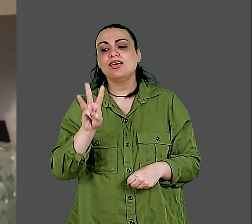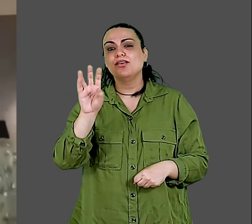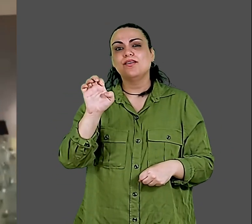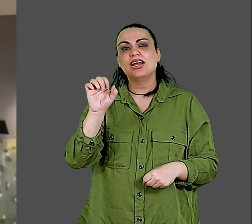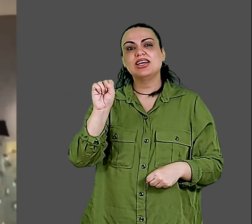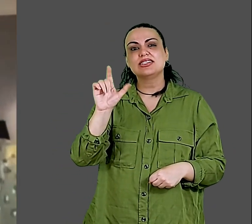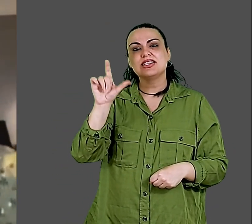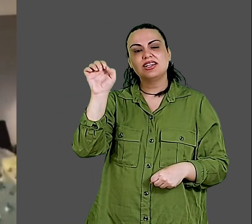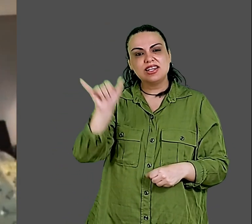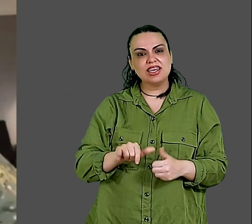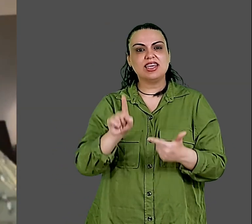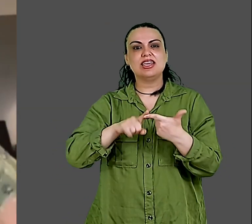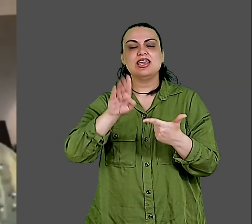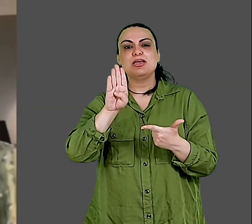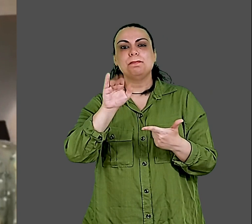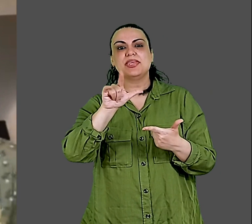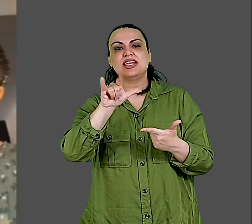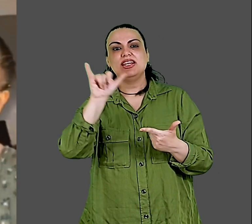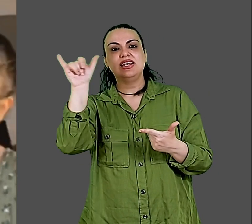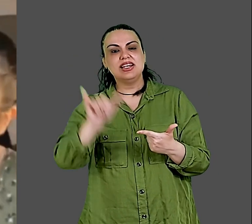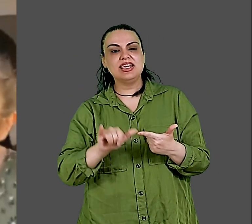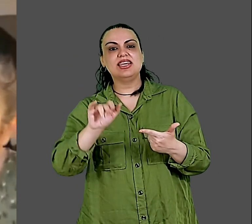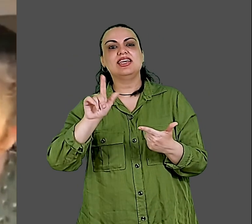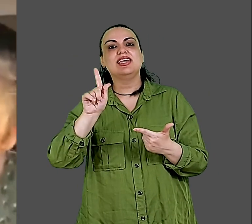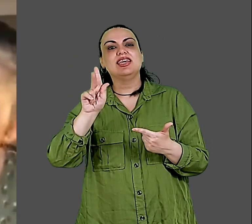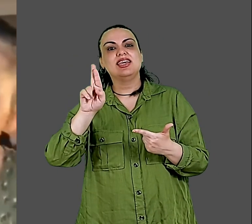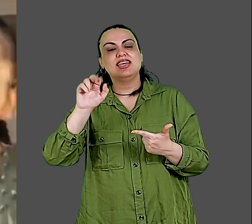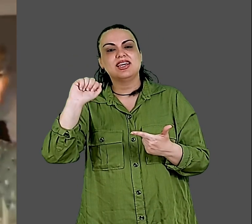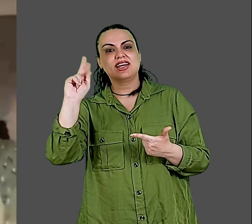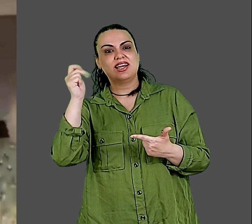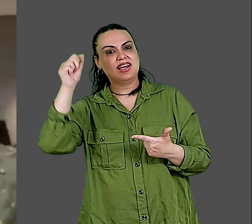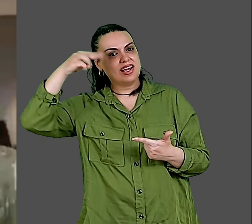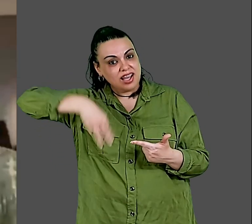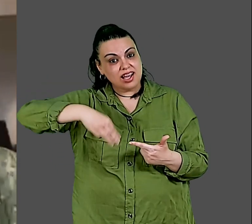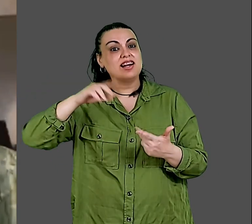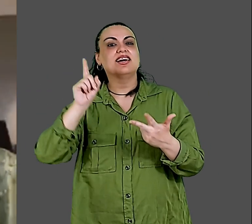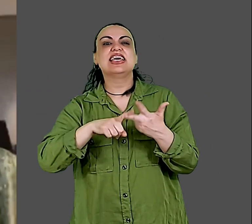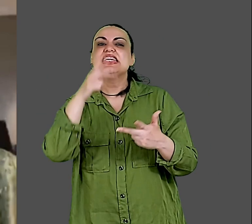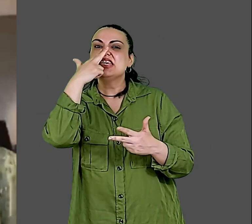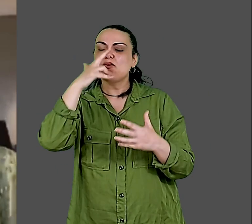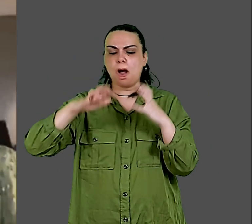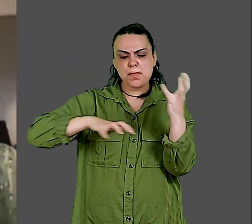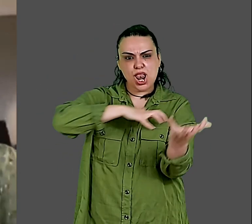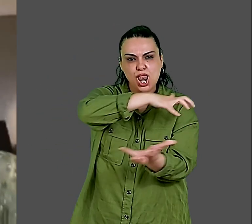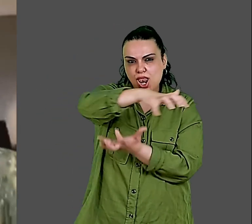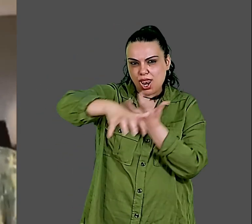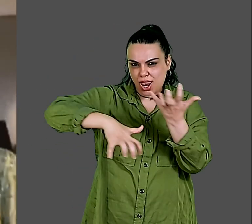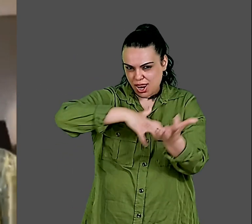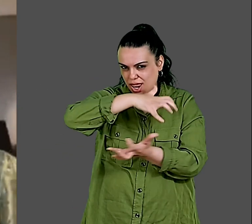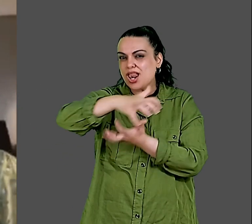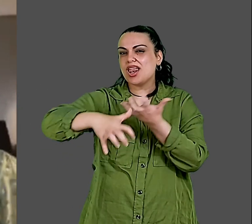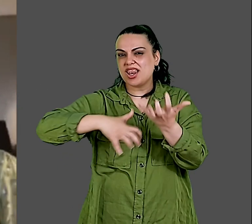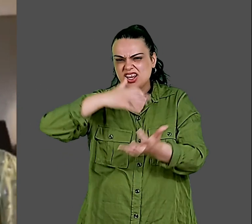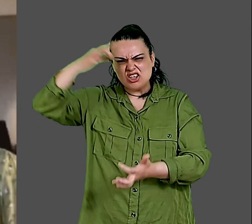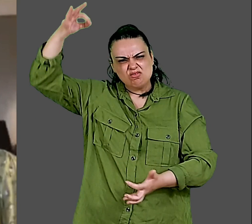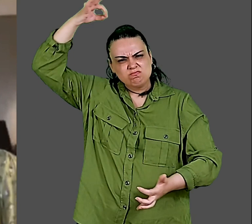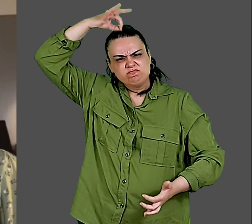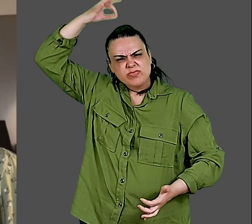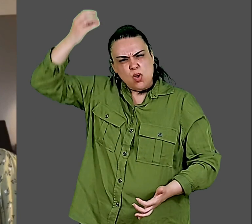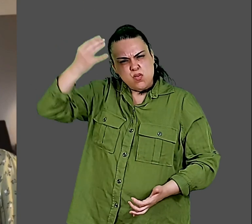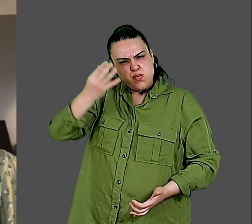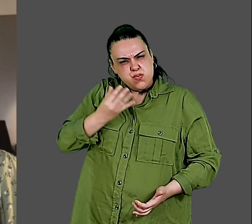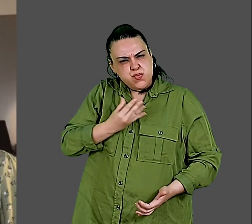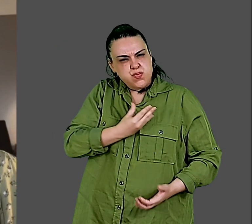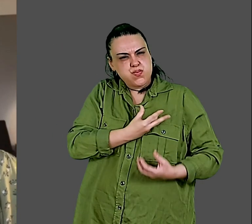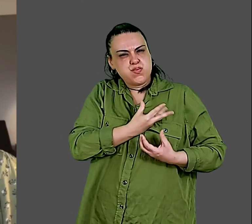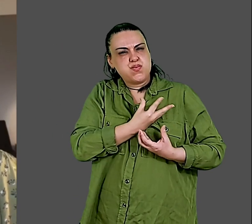Wesley, vai acontecer o que aconteceu com Billy Graham, vai acontecer o que aconteceu com o princípio do novo, da reforma do avivamento,